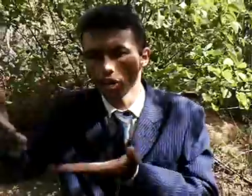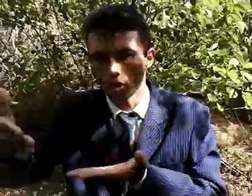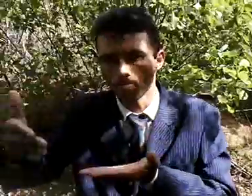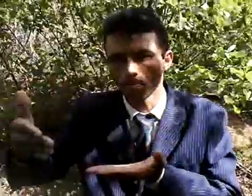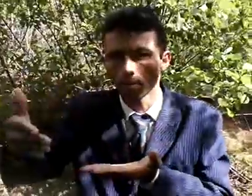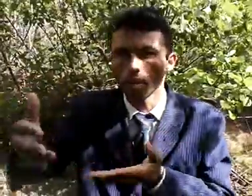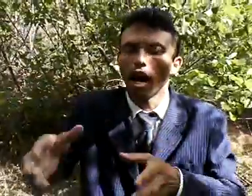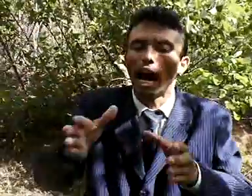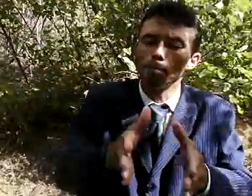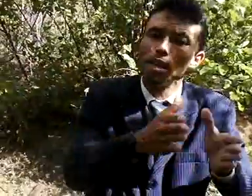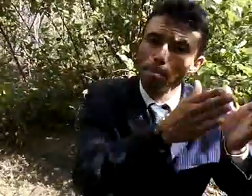diferente. A Bíblia